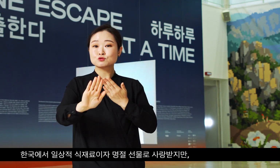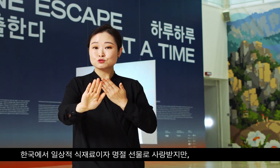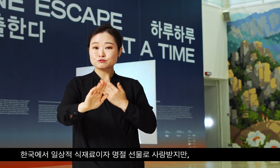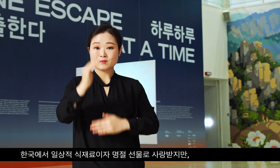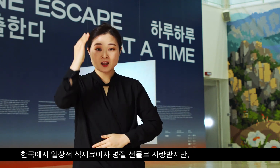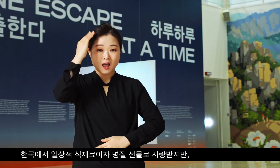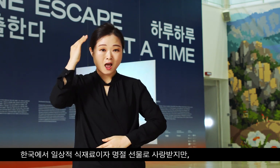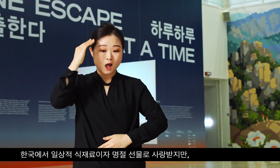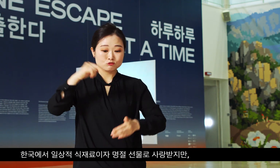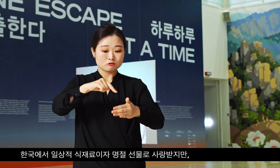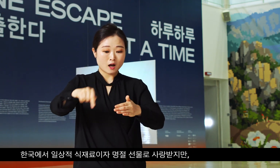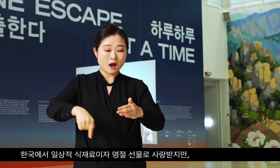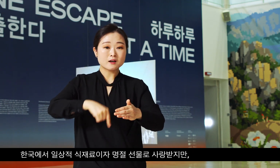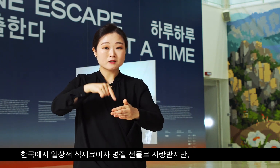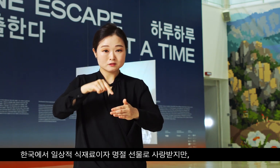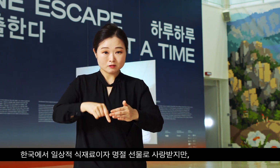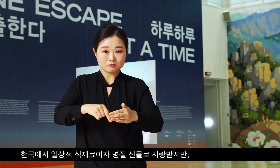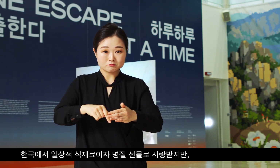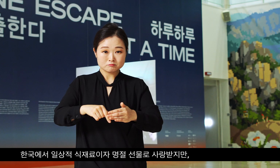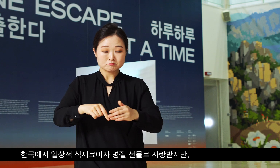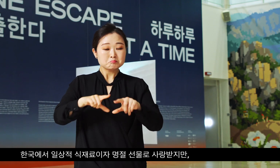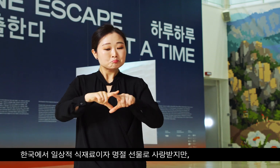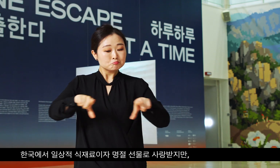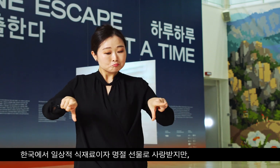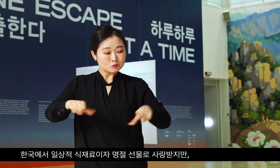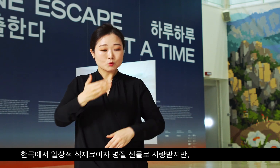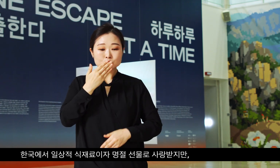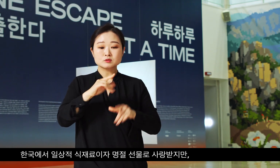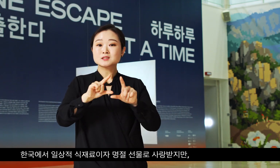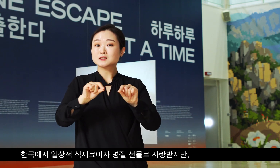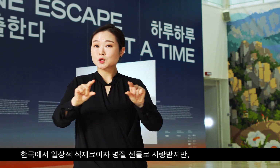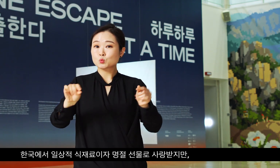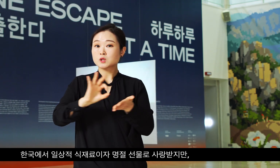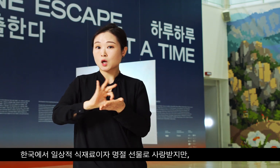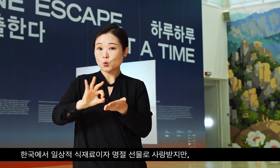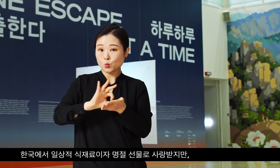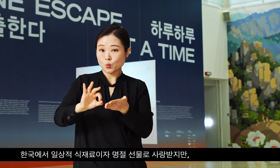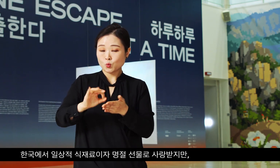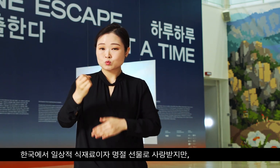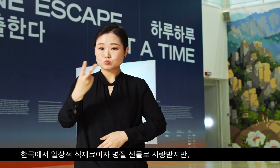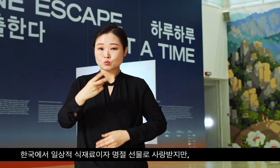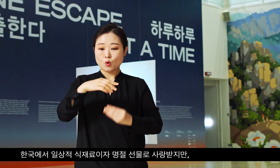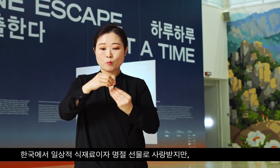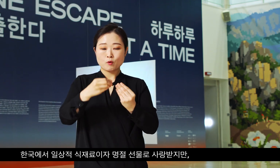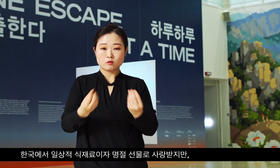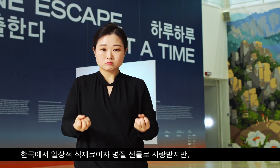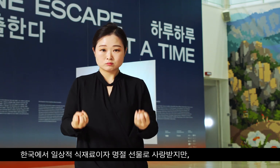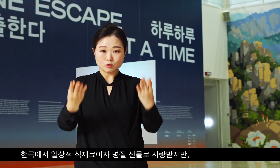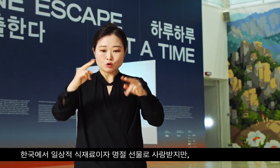한국에서 일상적 식재료이자 명절 선물로 사랑받지만